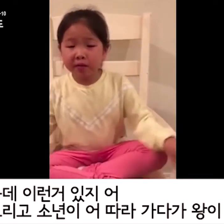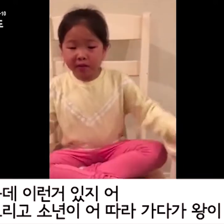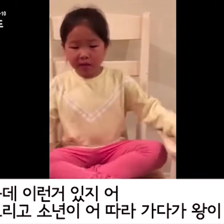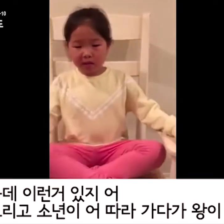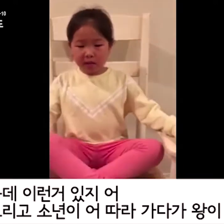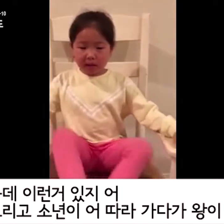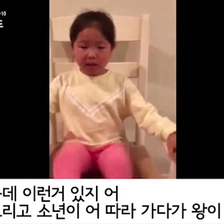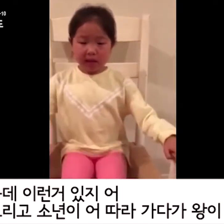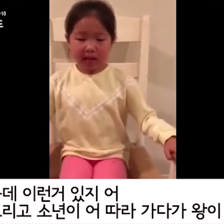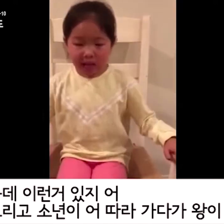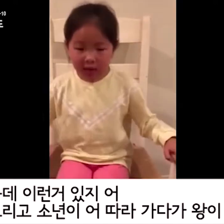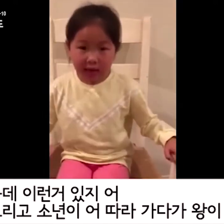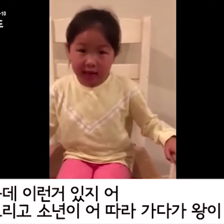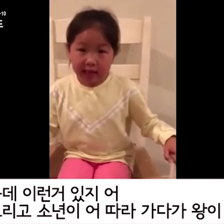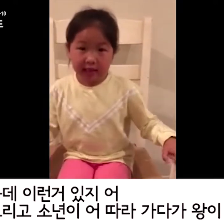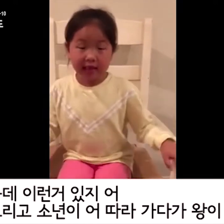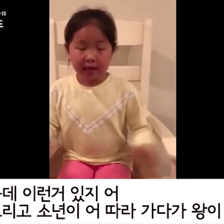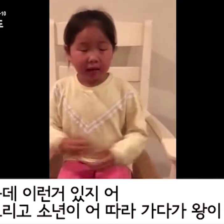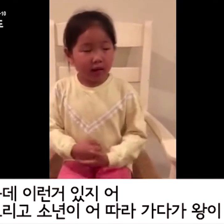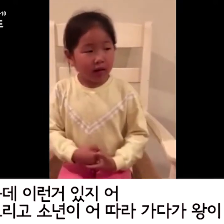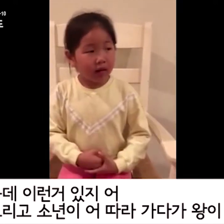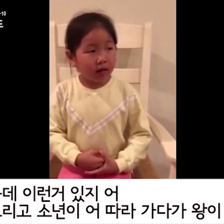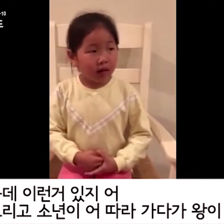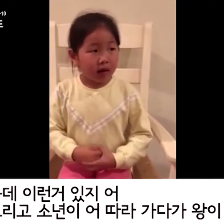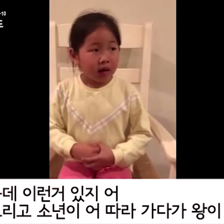근데 있는 거 있지.